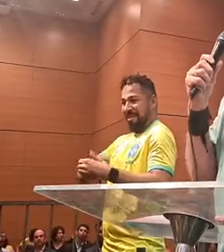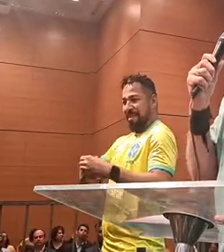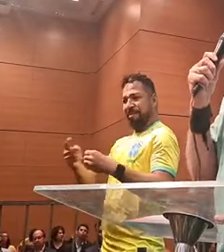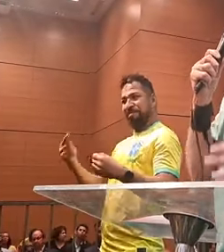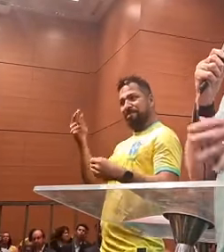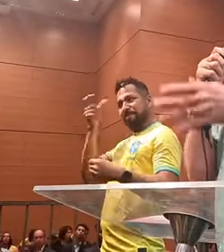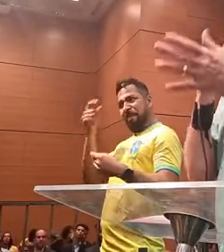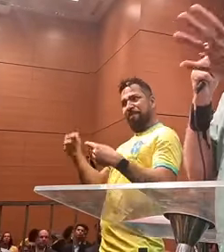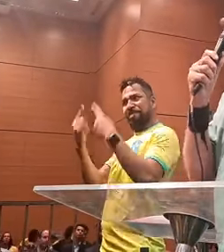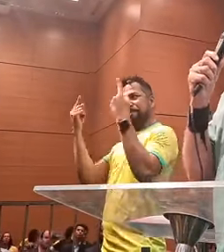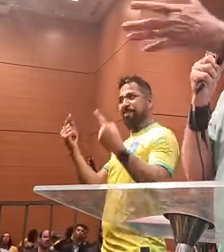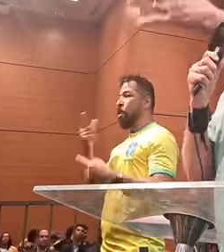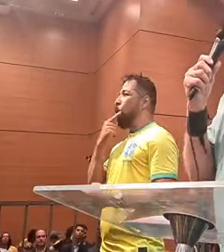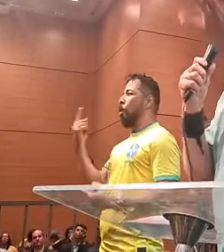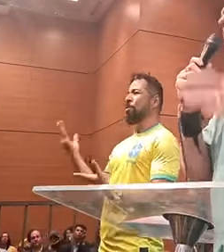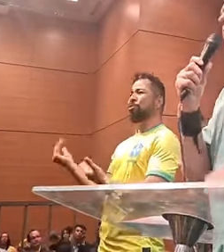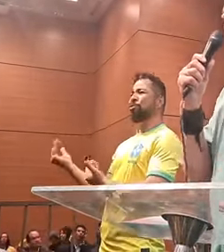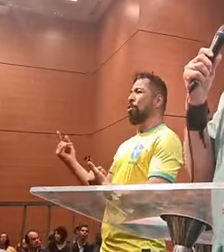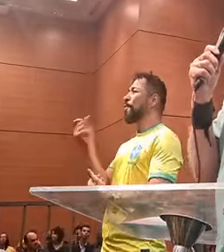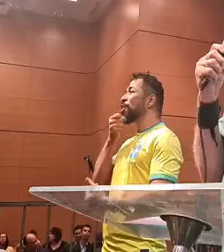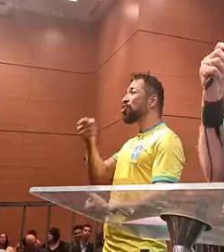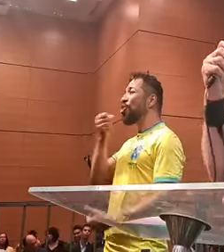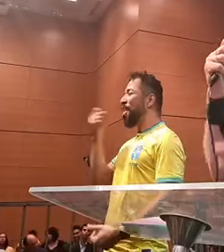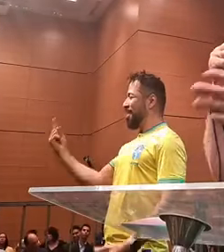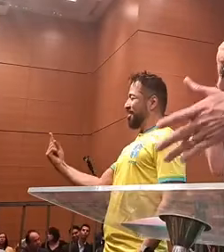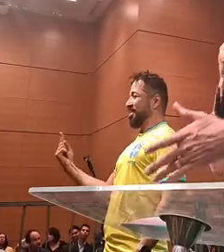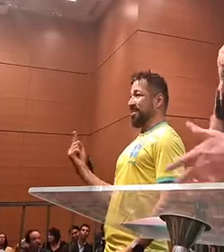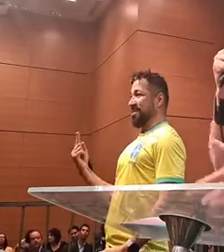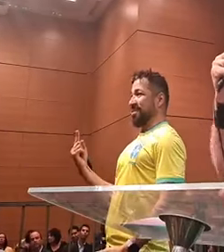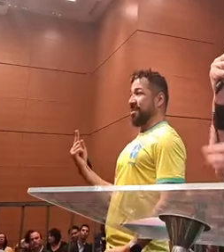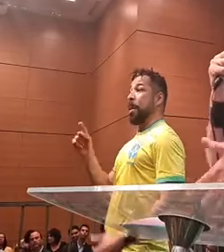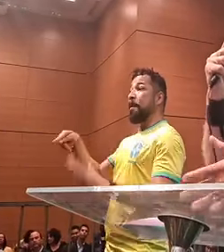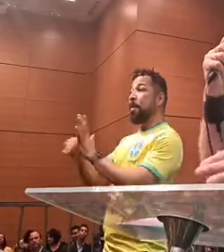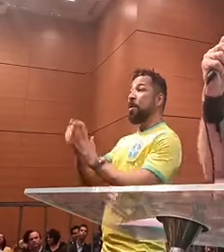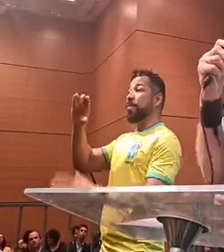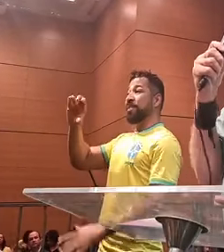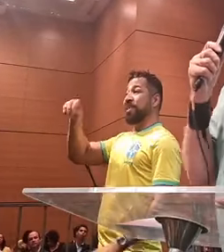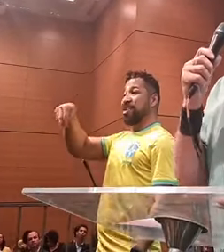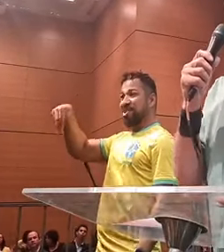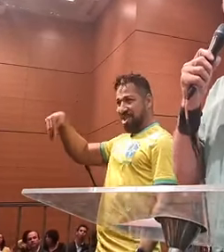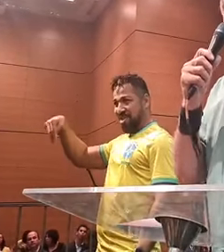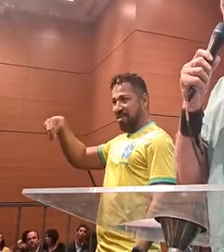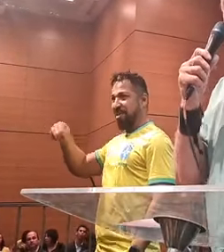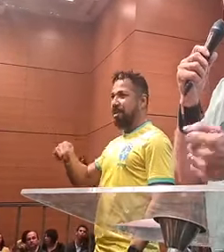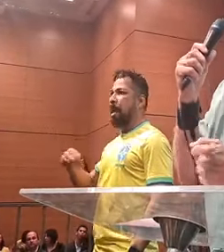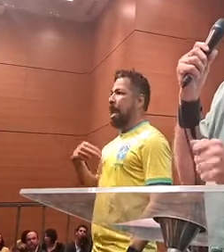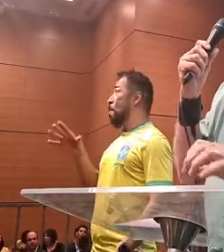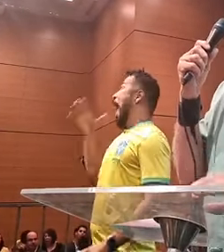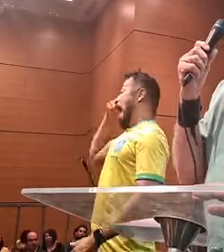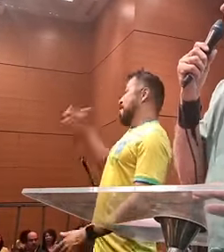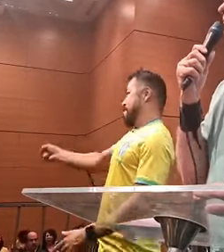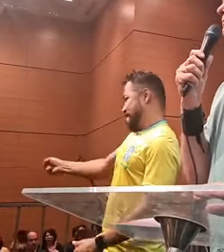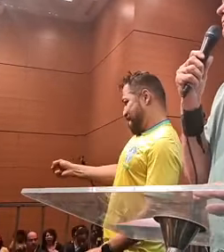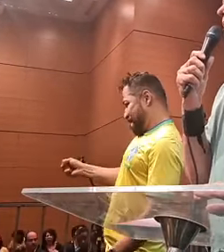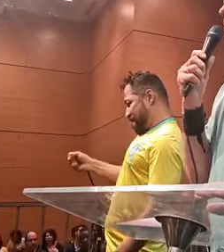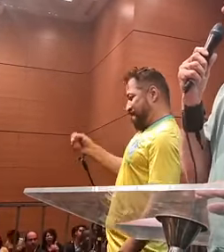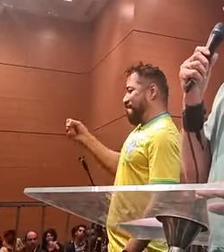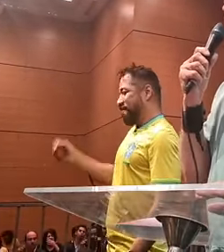coincidência, apareceu um jovem jornalista da CNN no tablado. Eu puxei para o